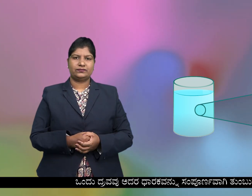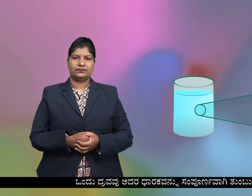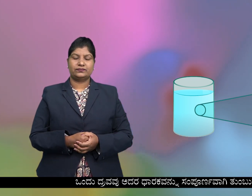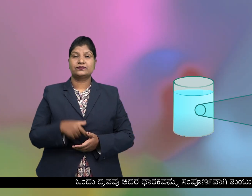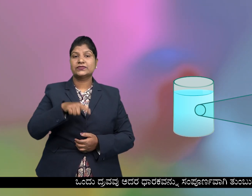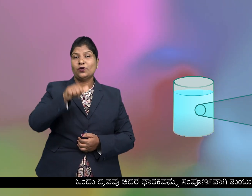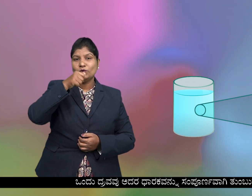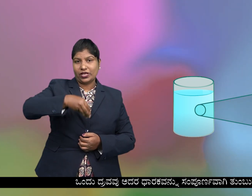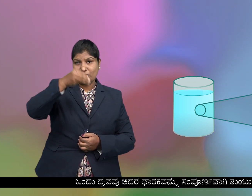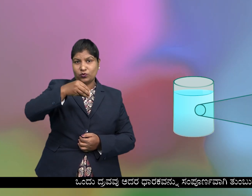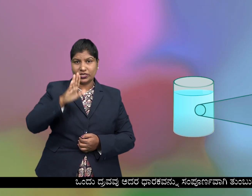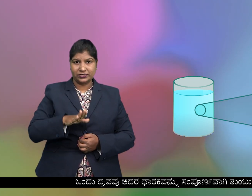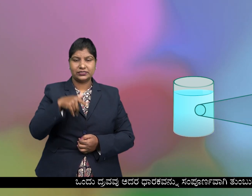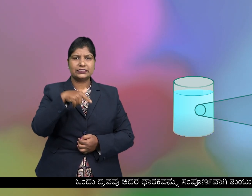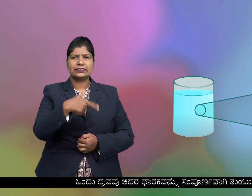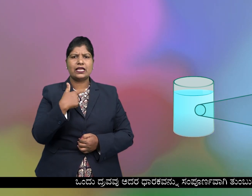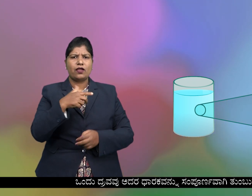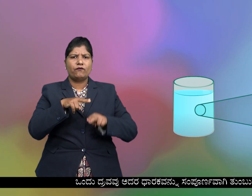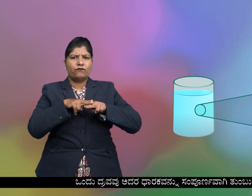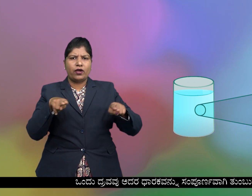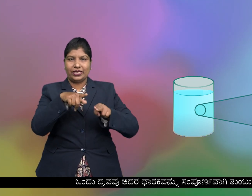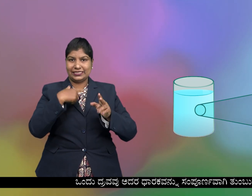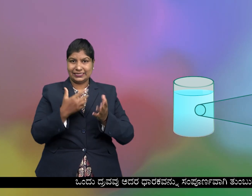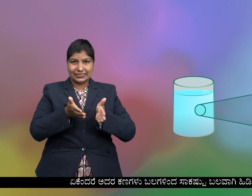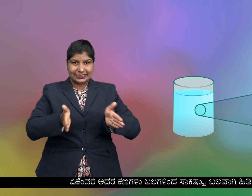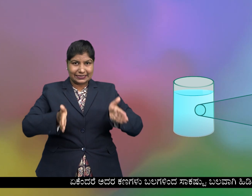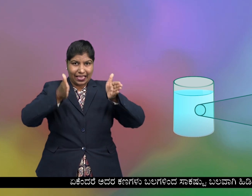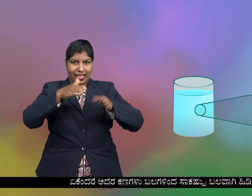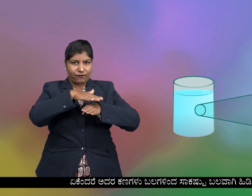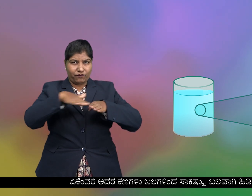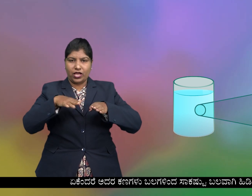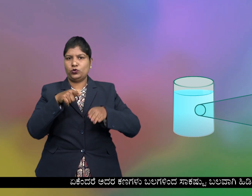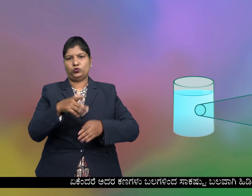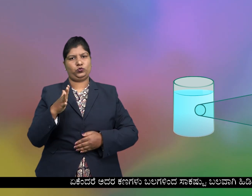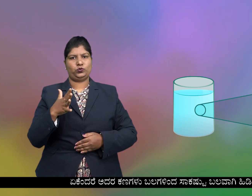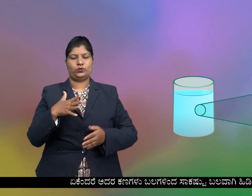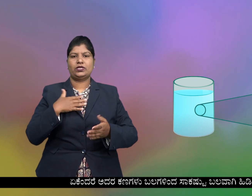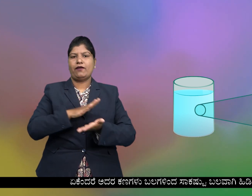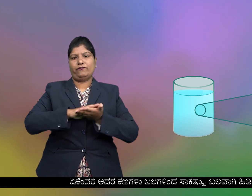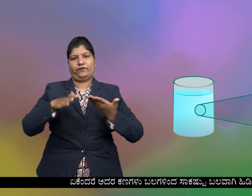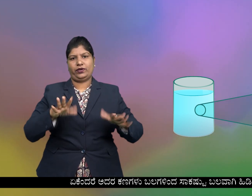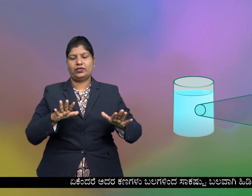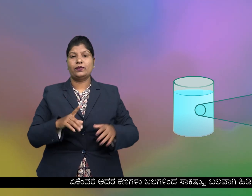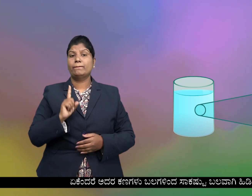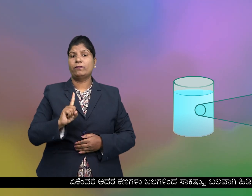ಒಂದು ದ್ರವವು ಅದರ ಧಾರಕವನ್ನ ಸಂಪೂರ್ಣವಾಗಿ ತುಂಬುವುದಿಲ್ಲ, ಏಕೆಂದರೆ ಅದರ ಕಣಗಳು ಬಲಗಳಿಂದ ಸಾಕಷ್ಟು